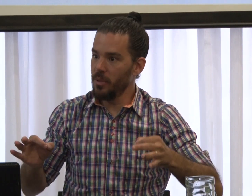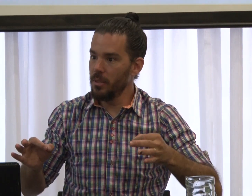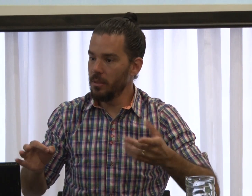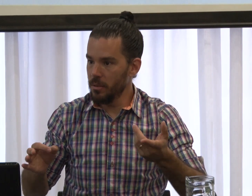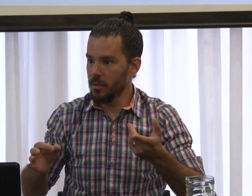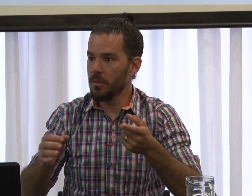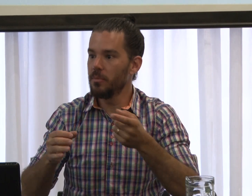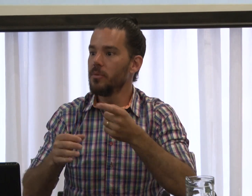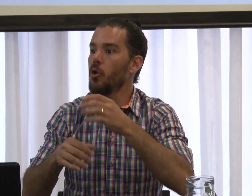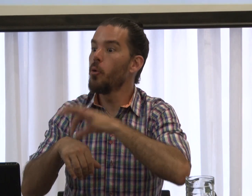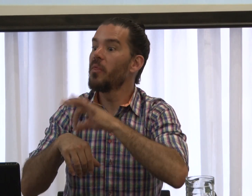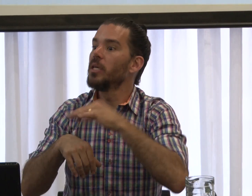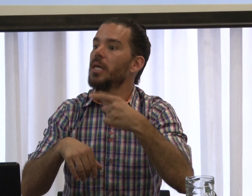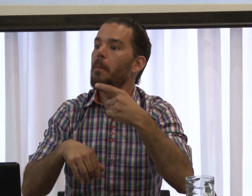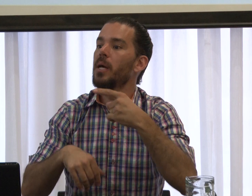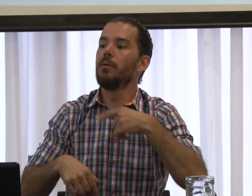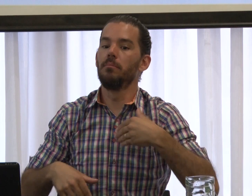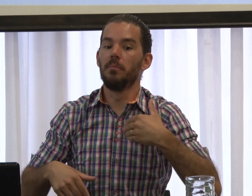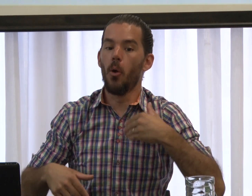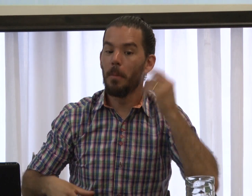de señas es una lengua que tiene una gramática